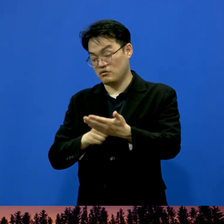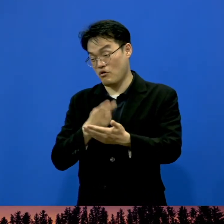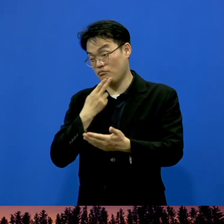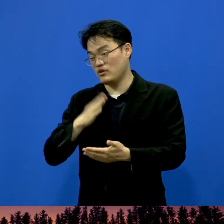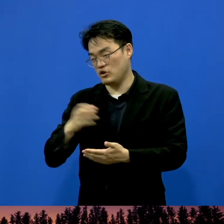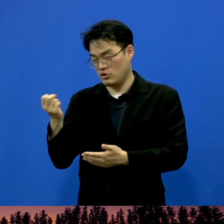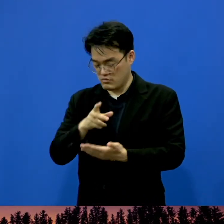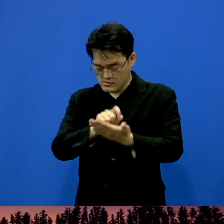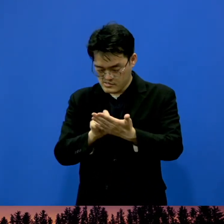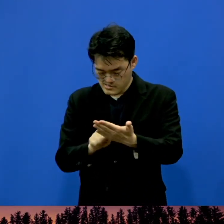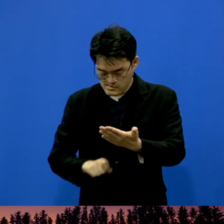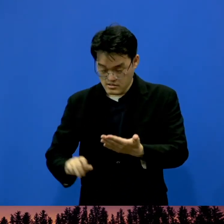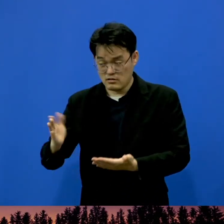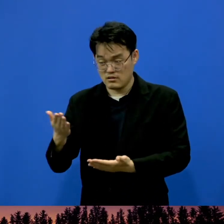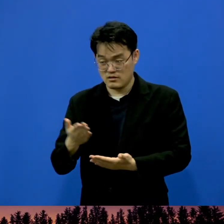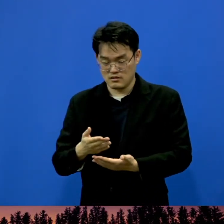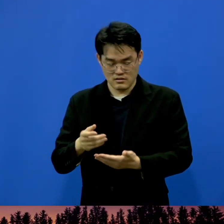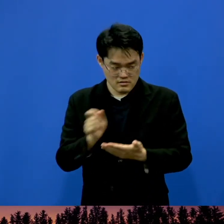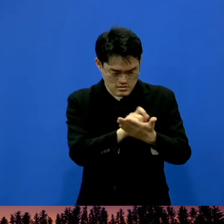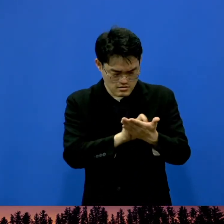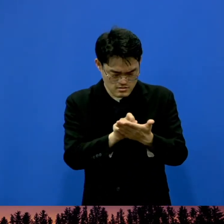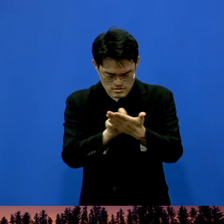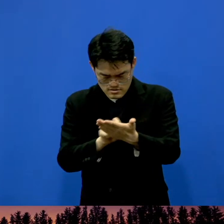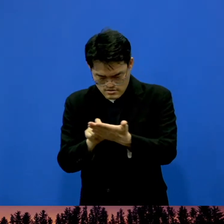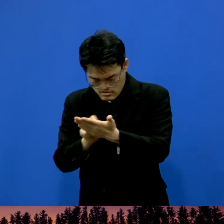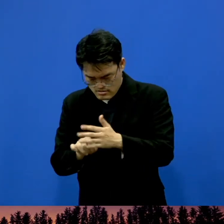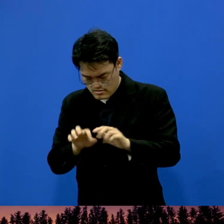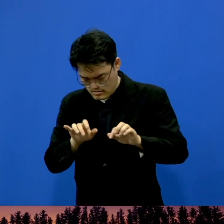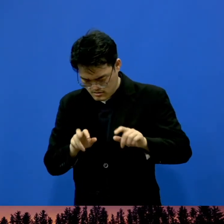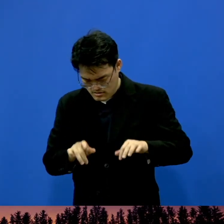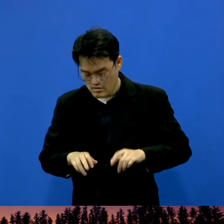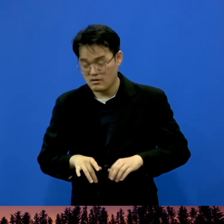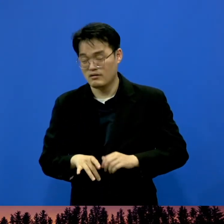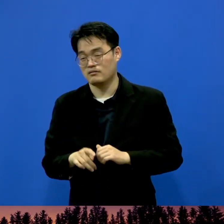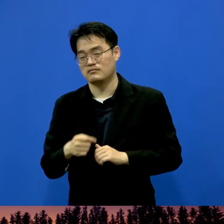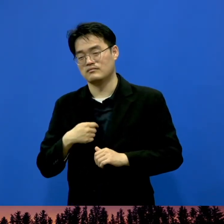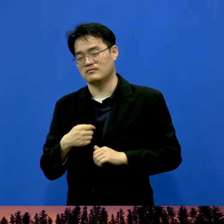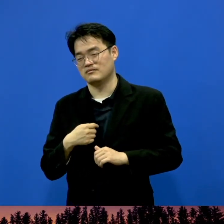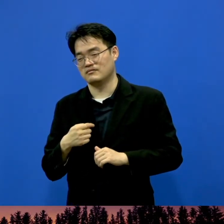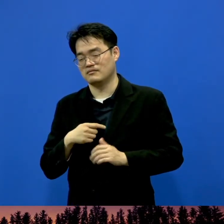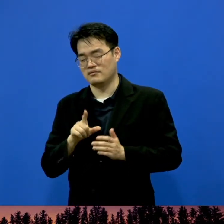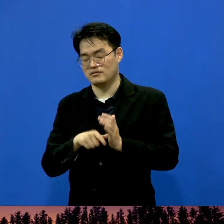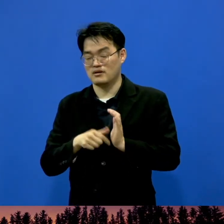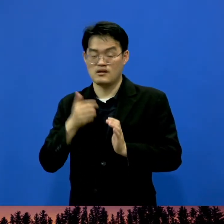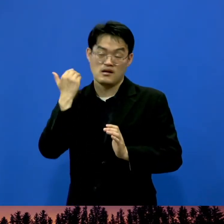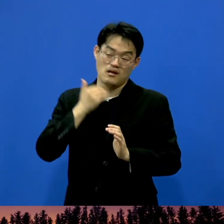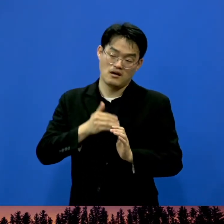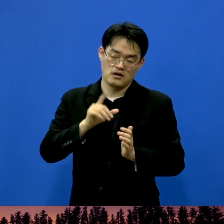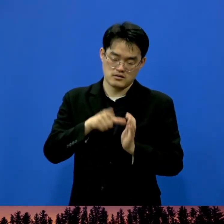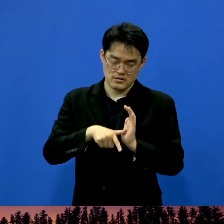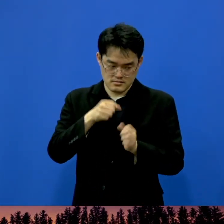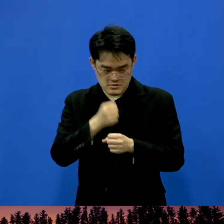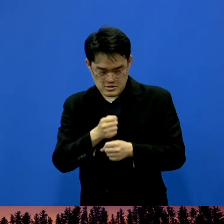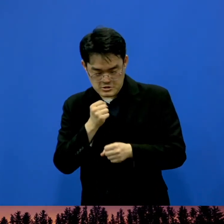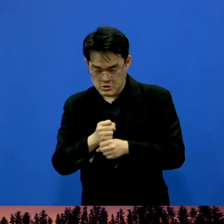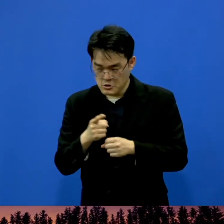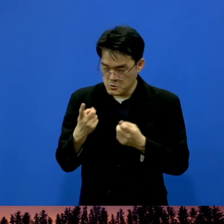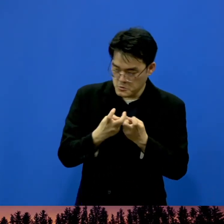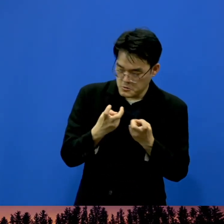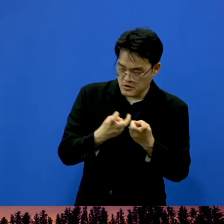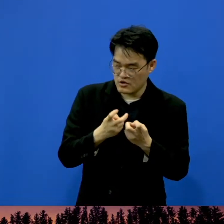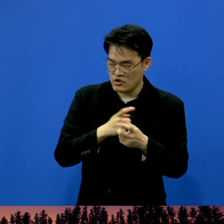또 써야 될 것 같아요. 자꾸 쓰고 싶어가지고 제가 막 자꾸 쓰고 싶은데 어떻게 해요? 그죠? 시간이 없어도 만들어내야 되겠다.